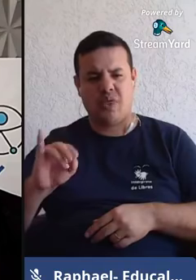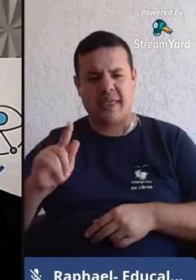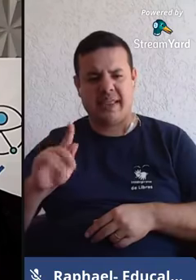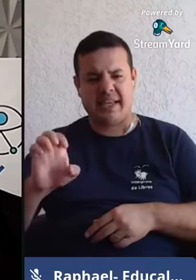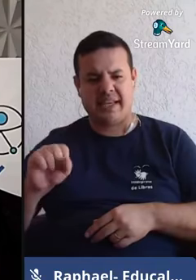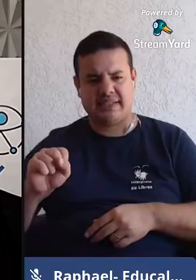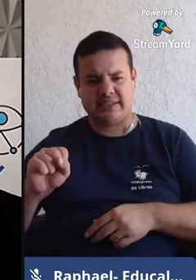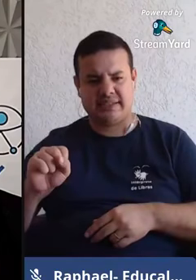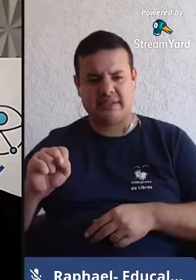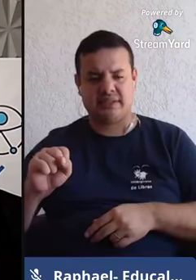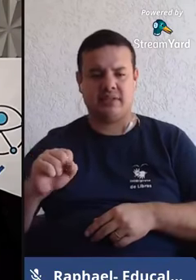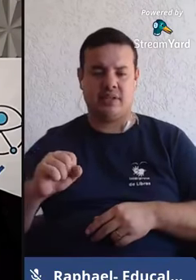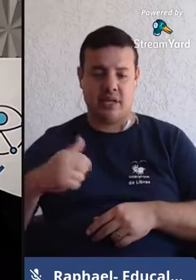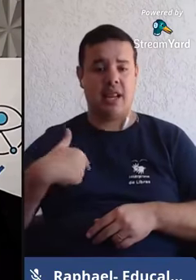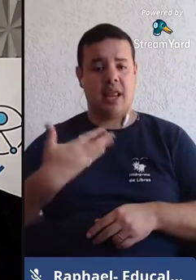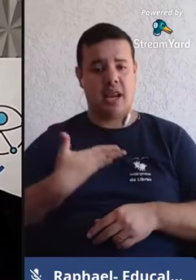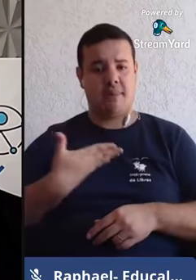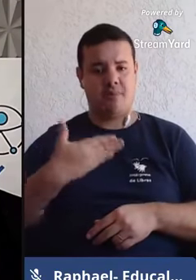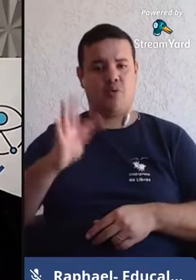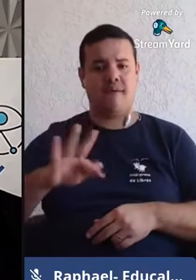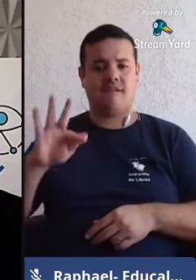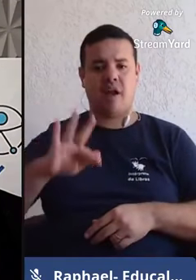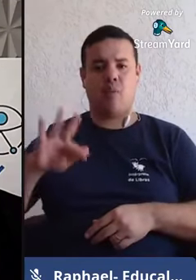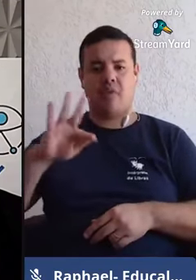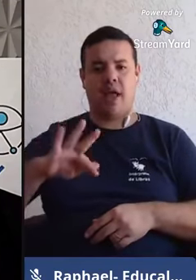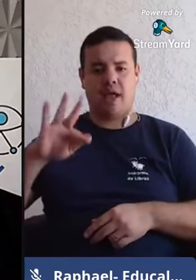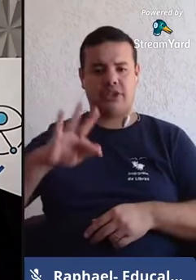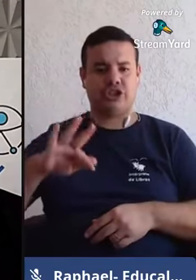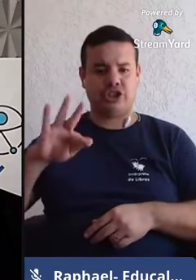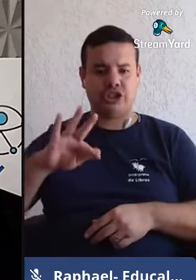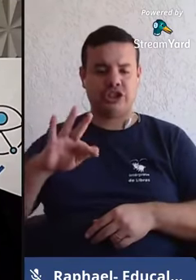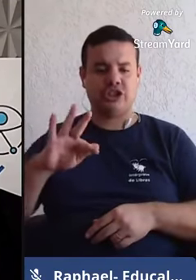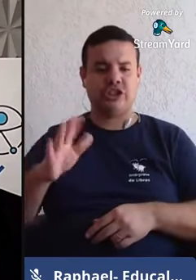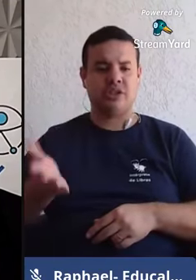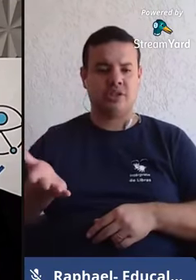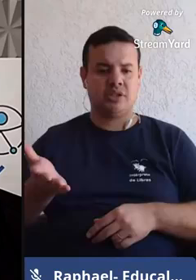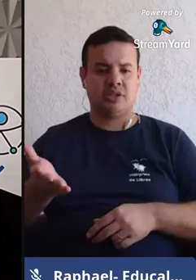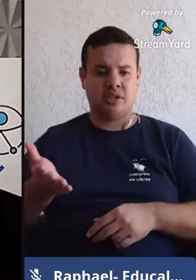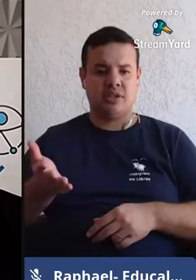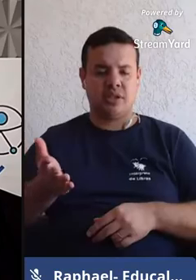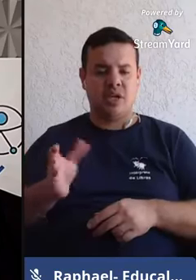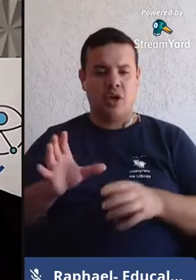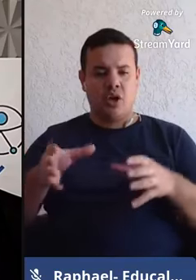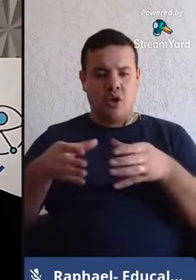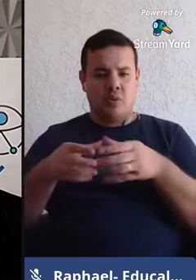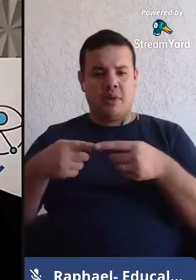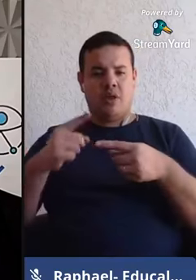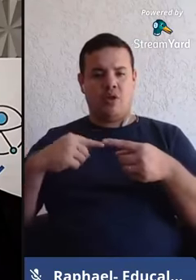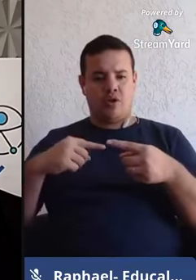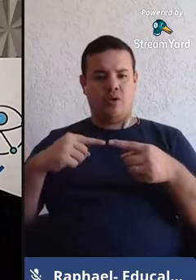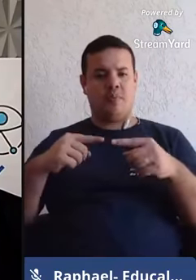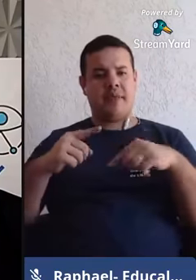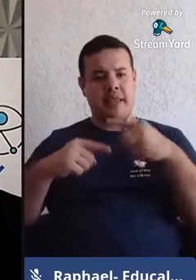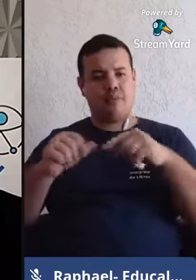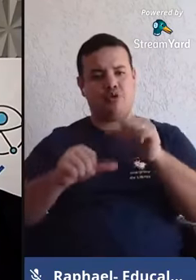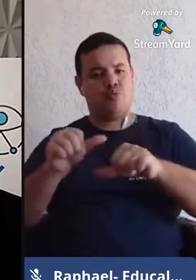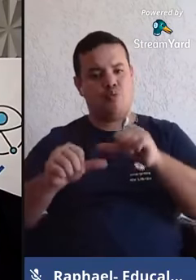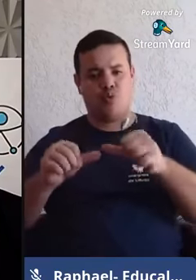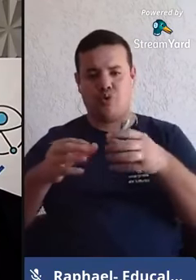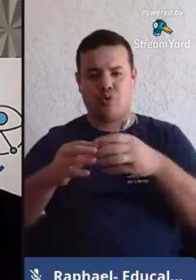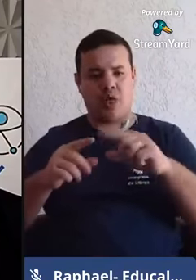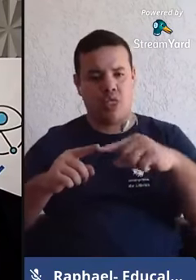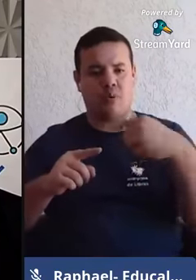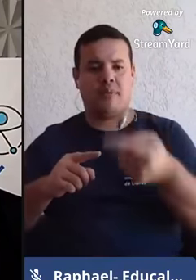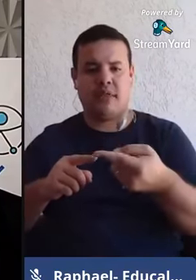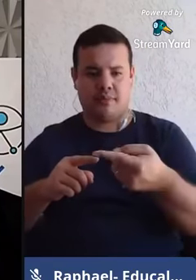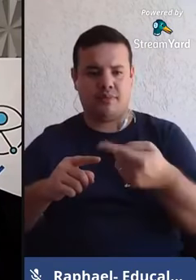era colega de faculdade, mas ele era de uma turma antes, depois ele virou uma turma depois, no período que ele